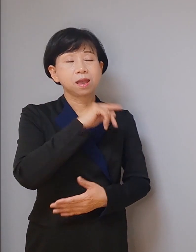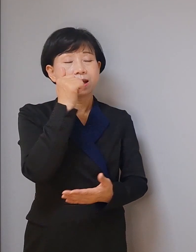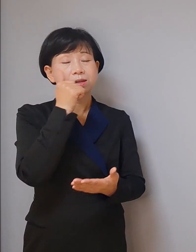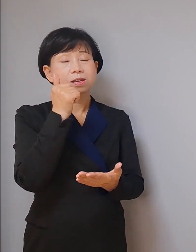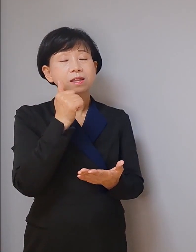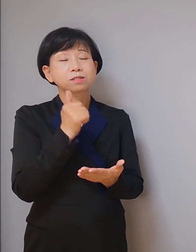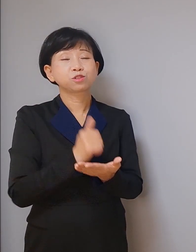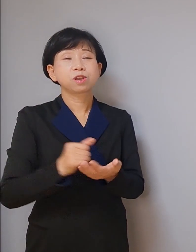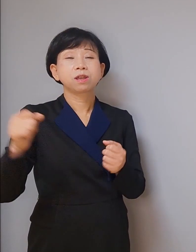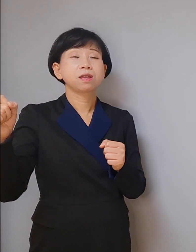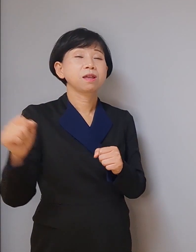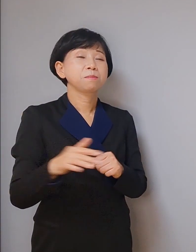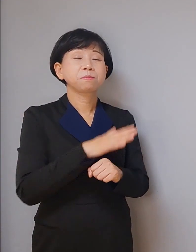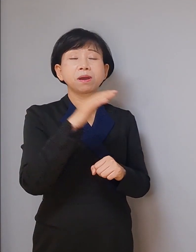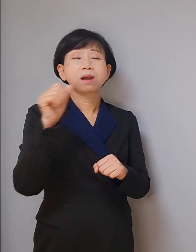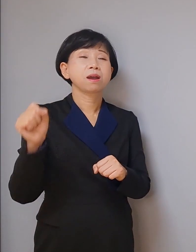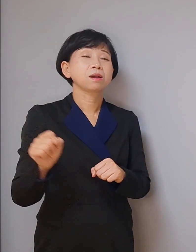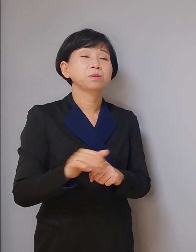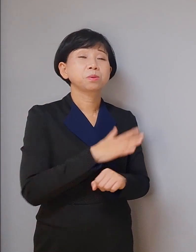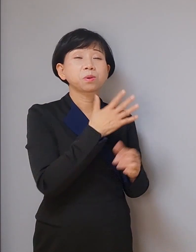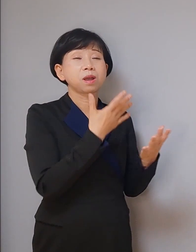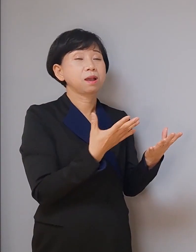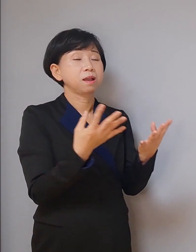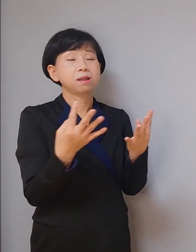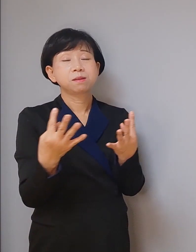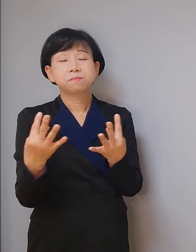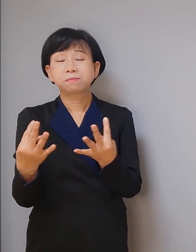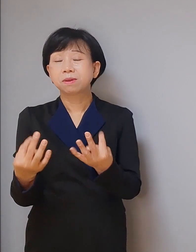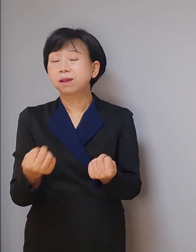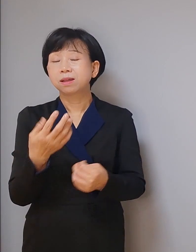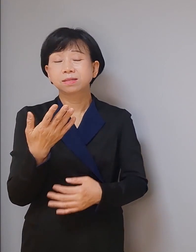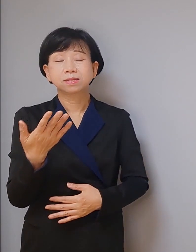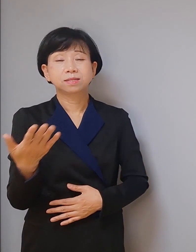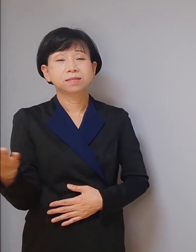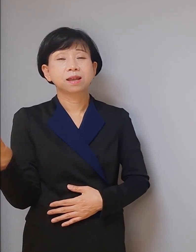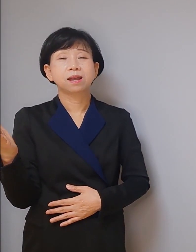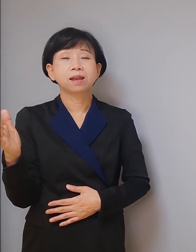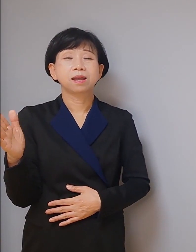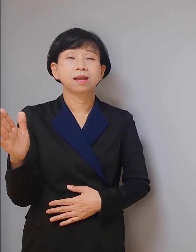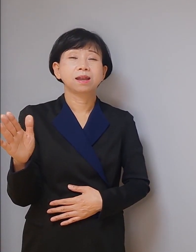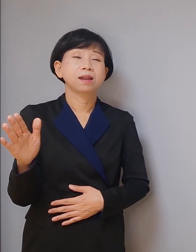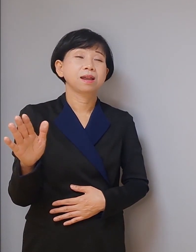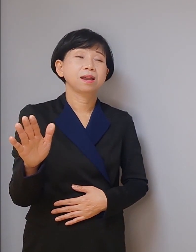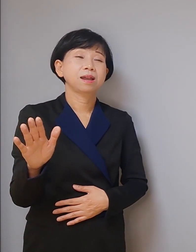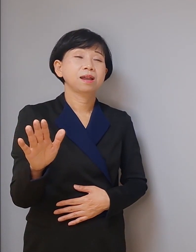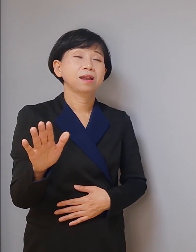평안해. 악한 죄 파도가